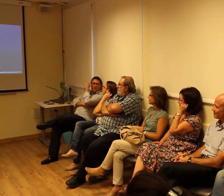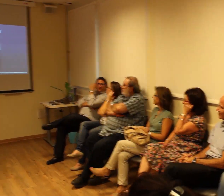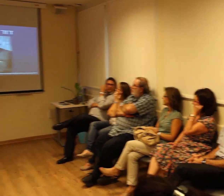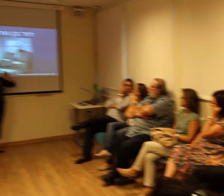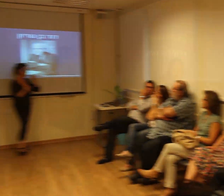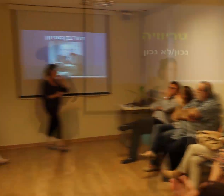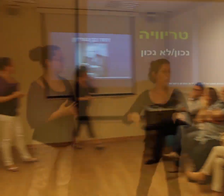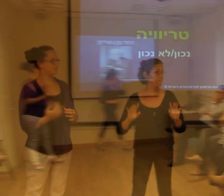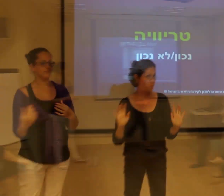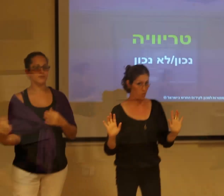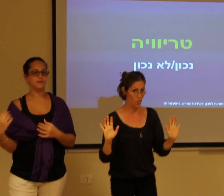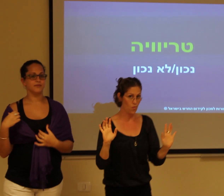בן גוריון עומד בגלל